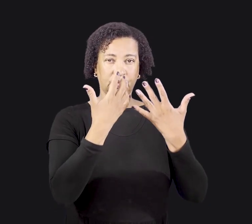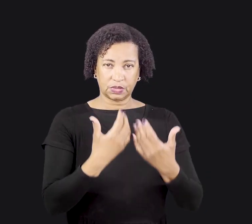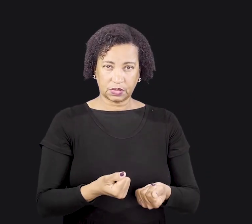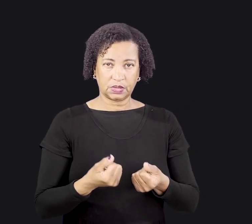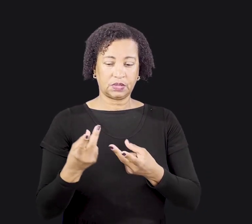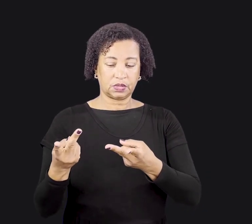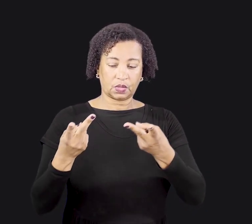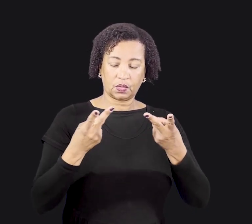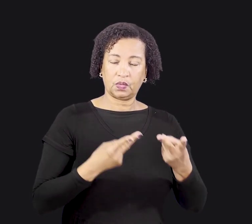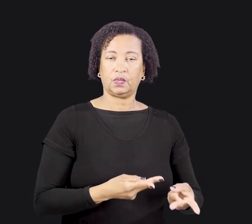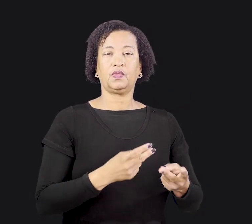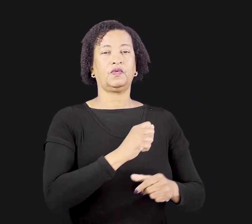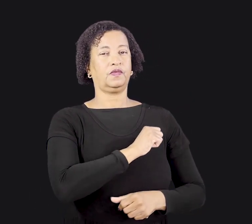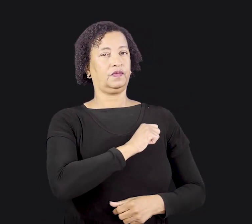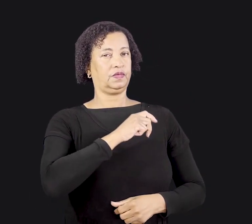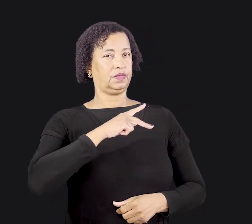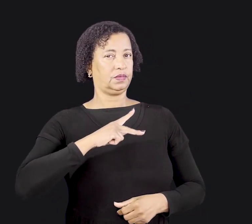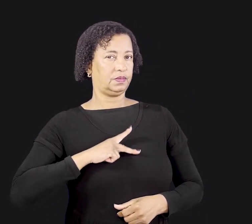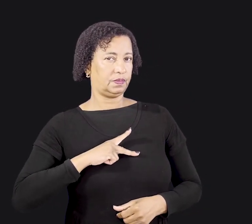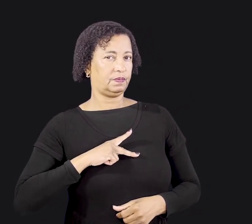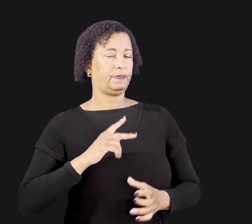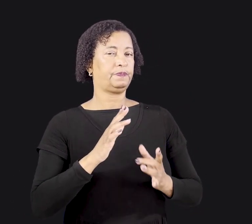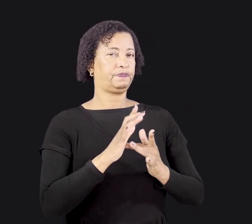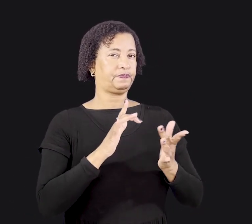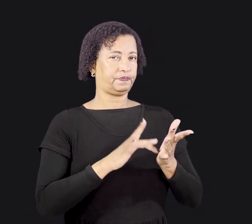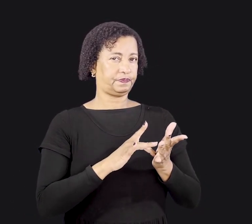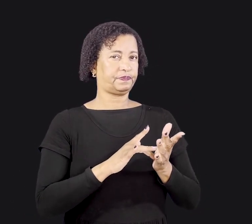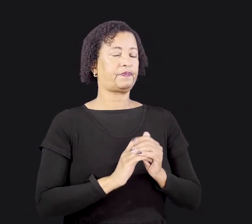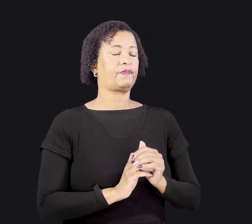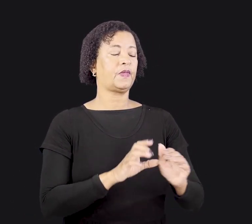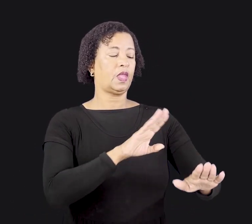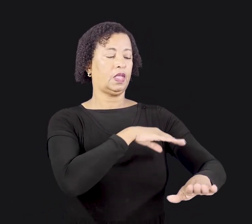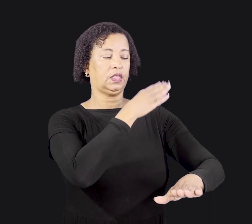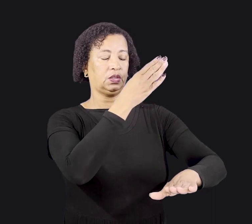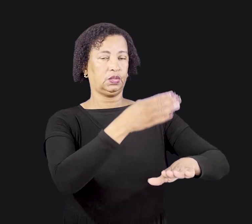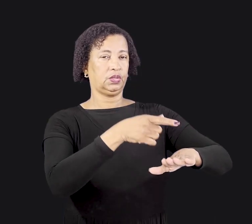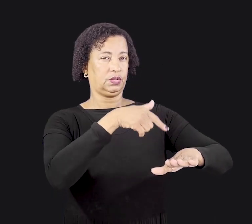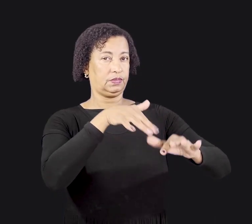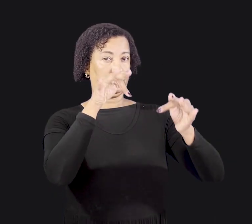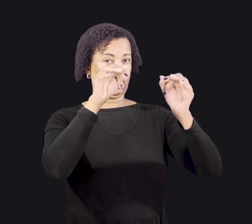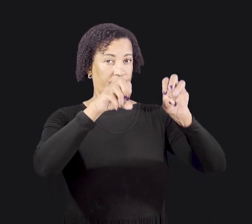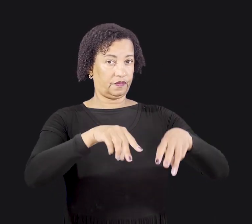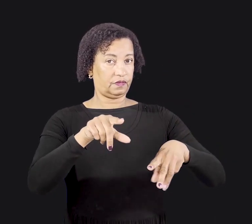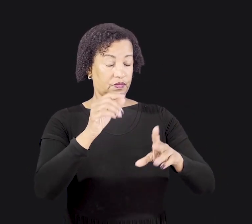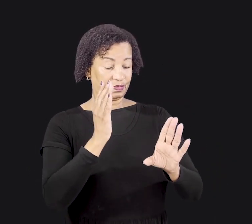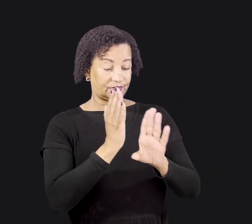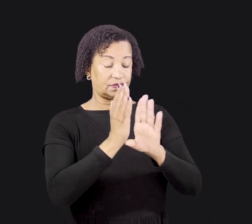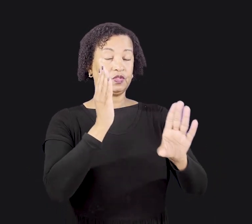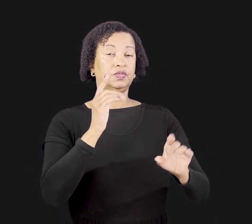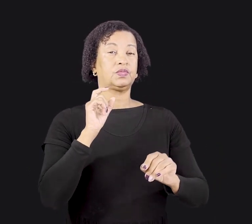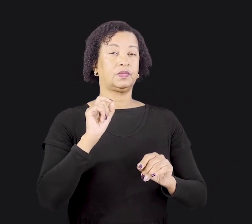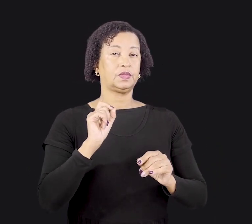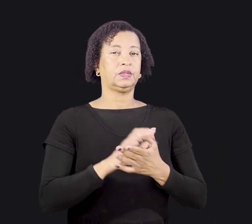convite para serem apóstolos, no final do Sermão da Montanha, aí você descobre que aquele era bem diferente